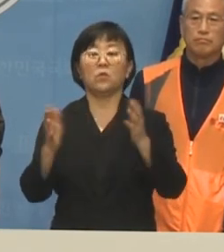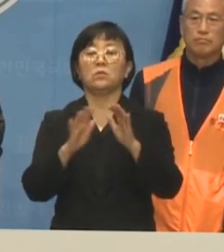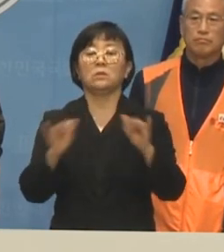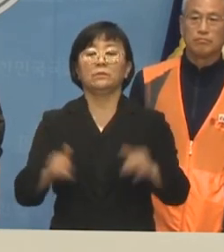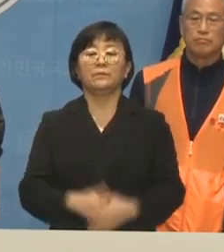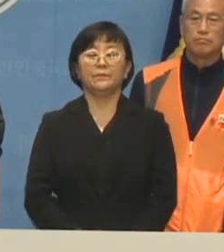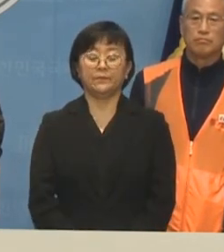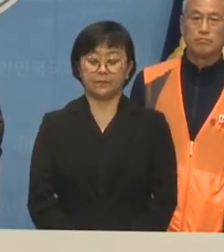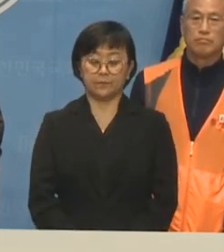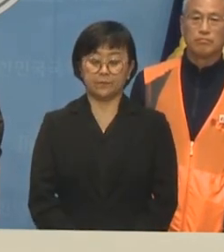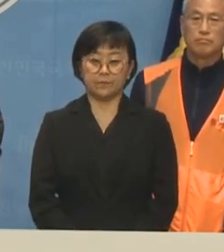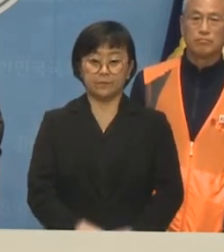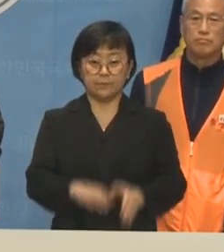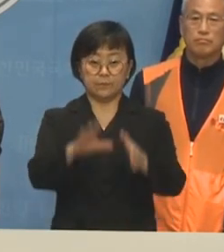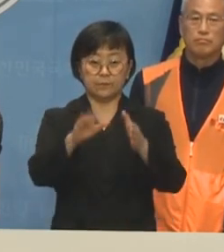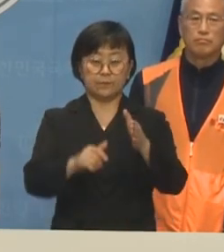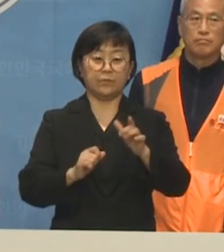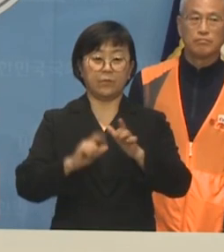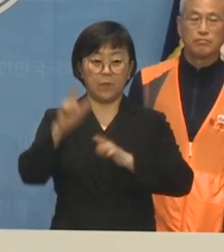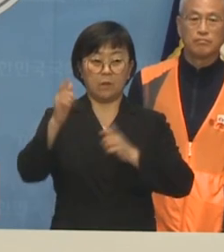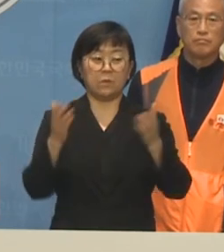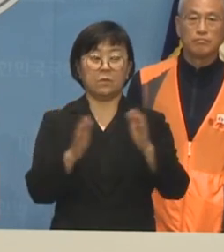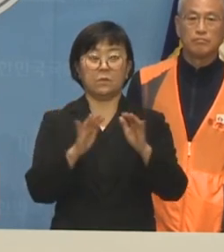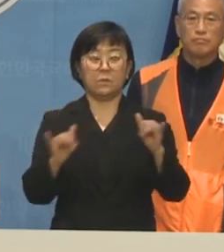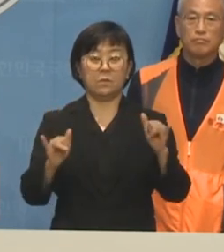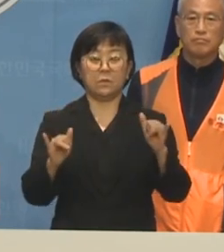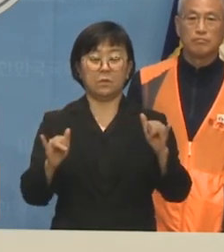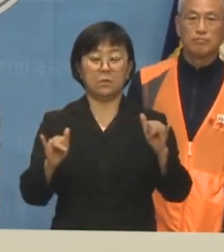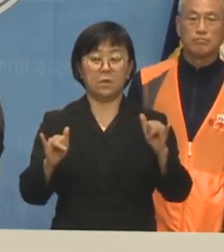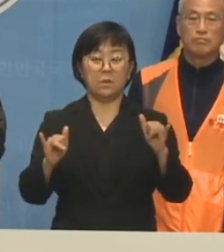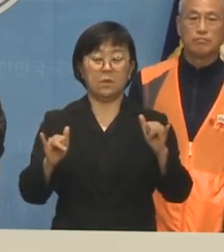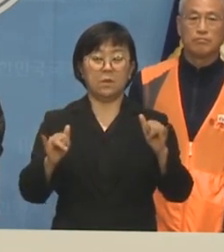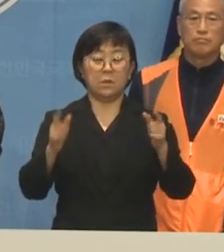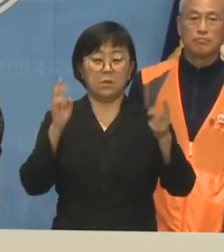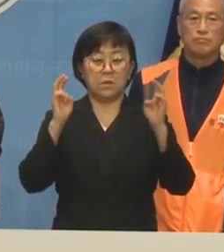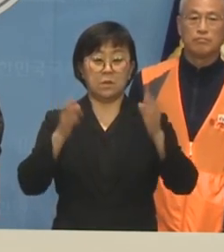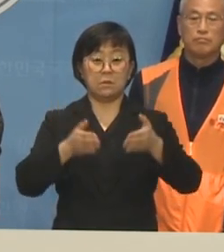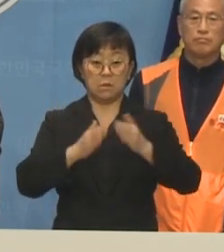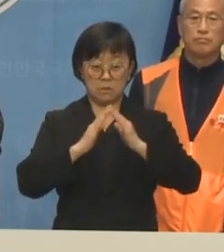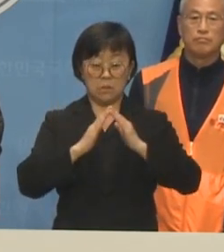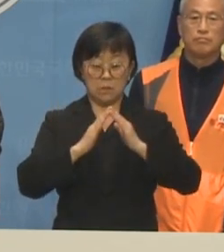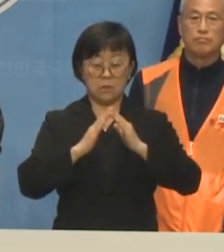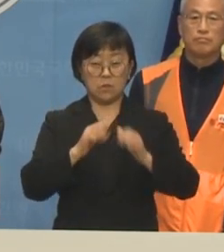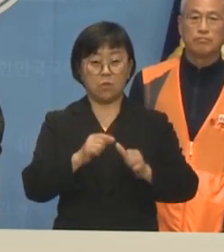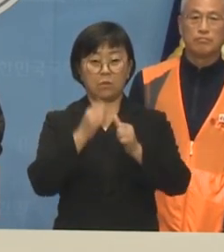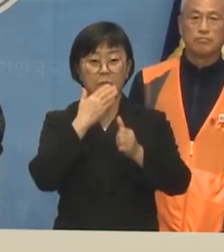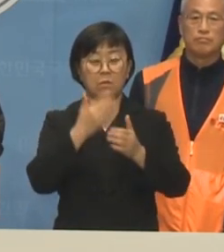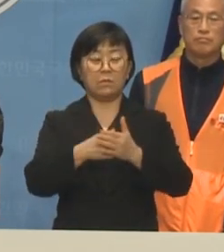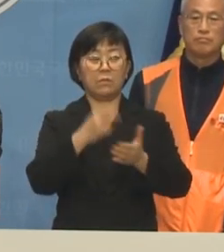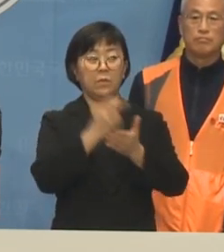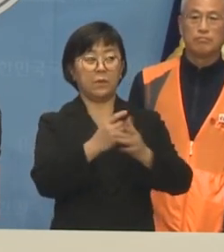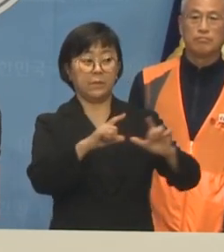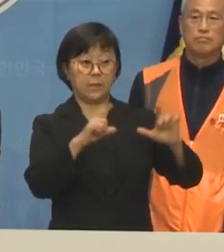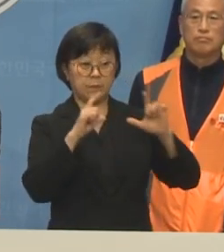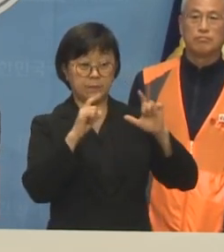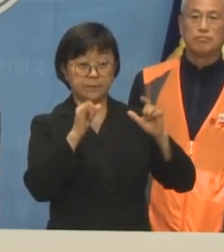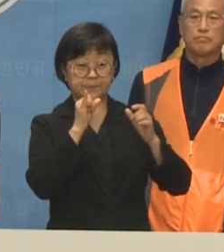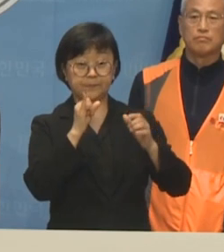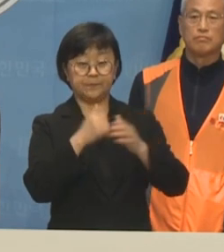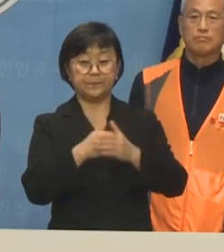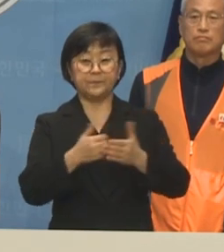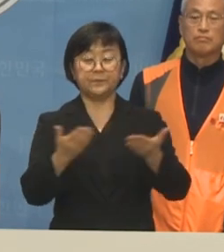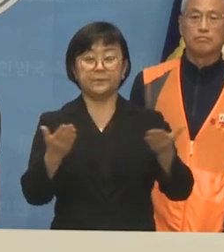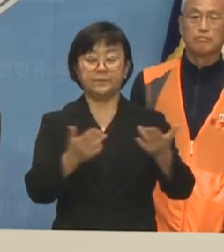노동자들입니다. 당시 상당수 노동자들은 자회사를 설립해서 고용이 되었고 법원 판결을 받은